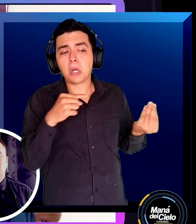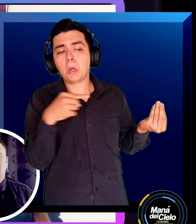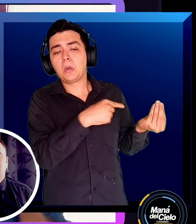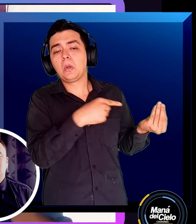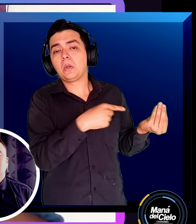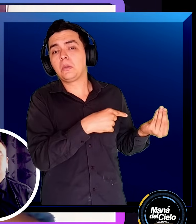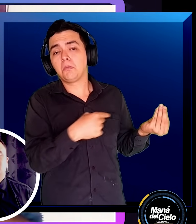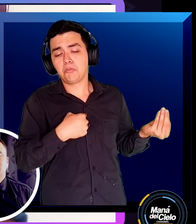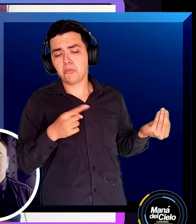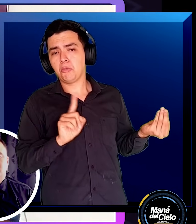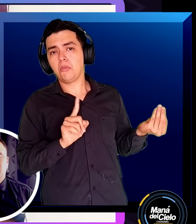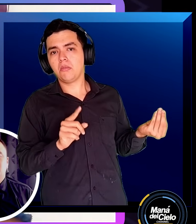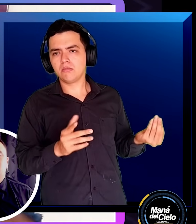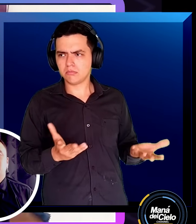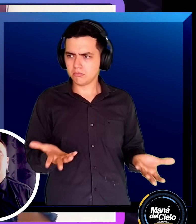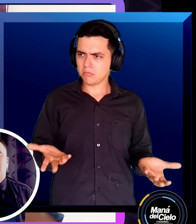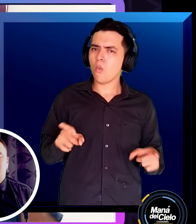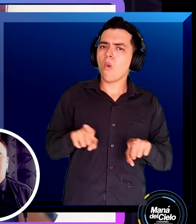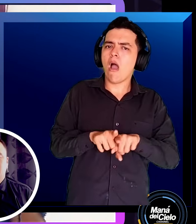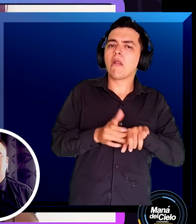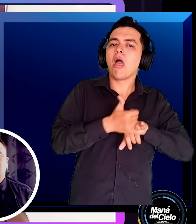duermen.